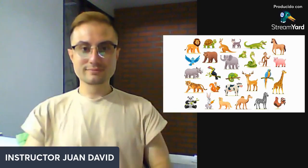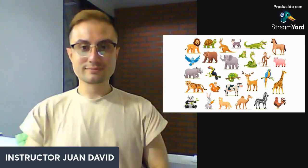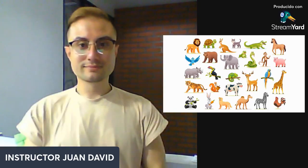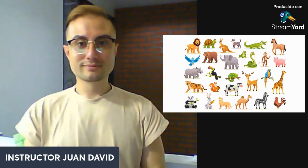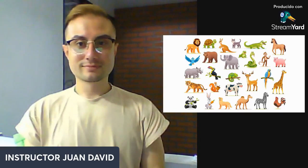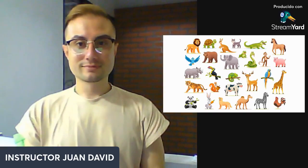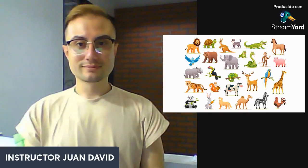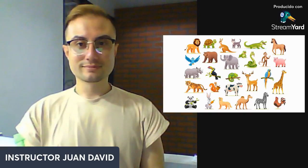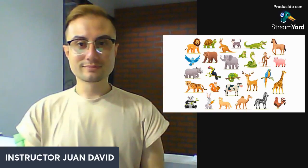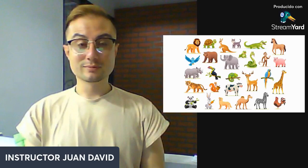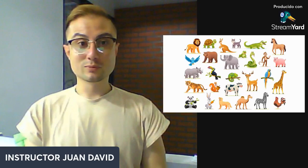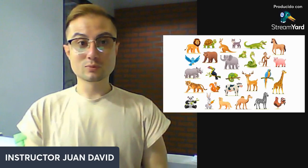Reno.